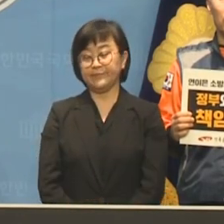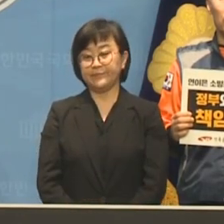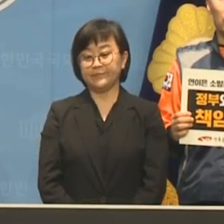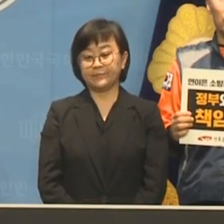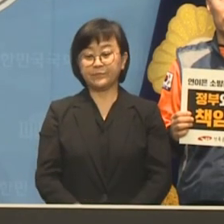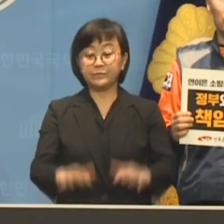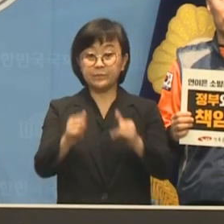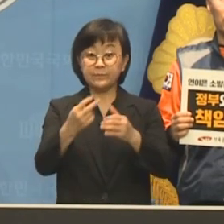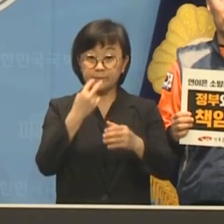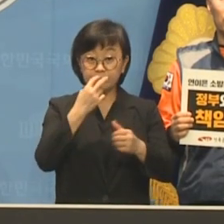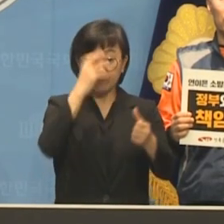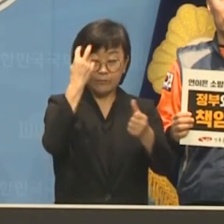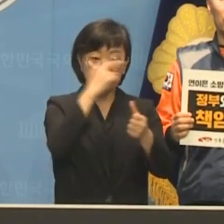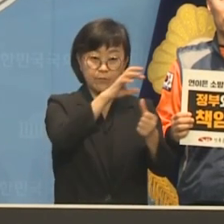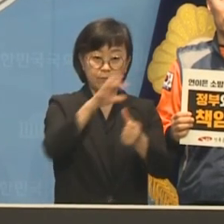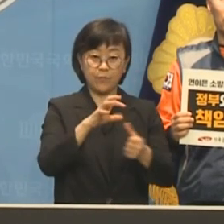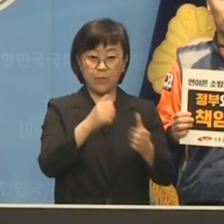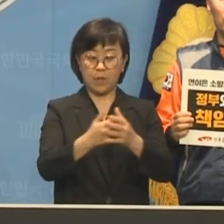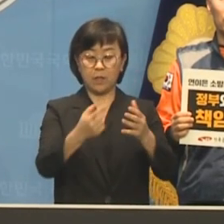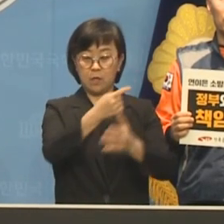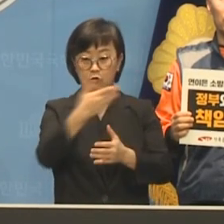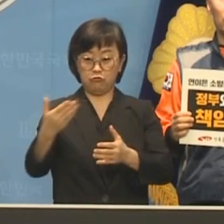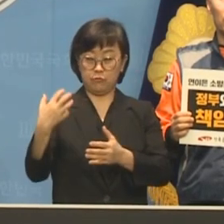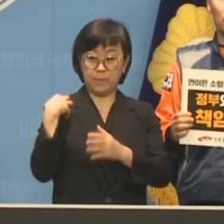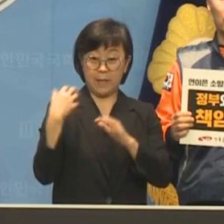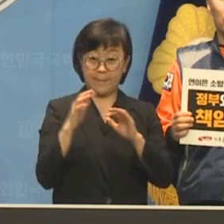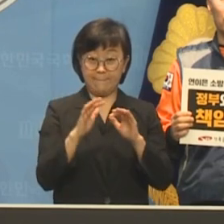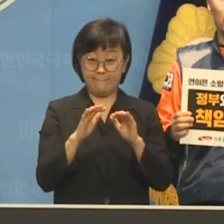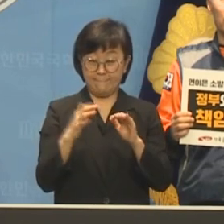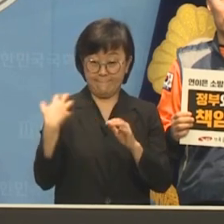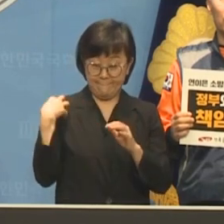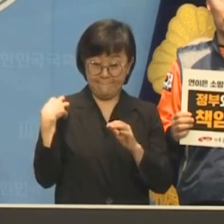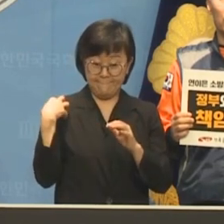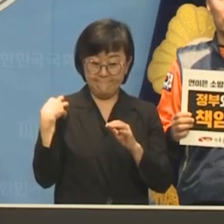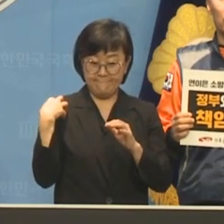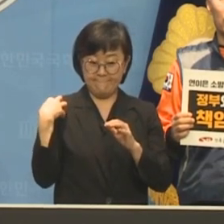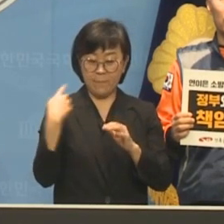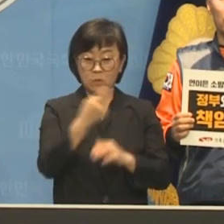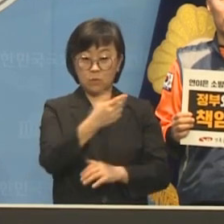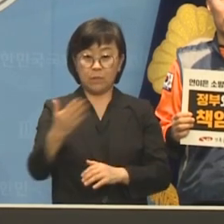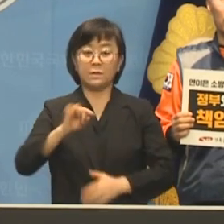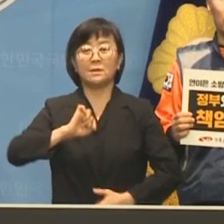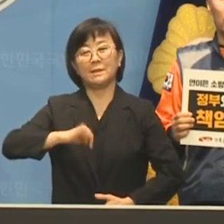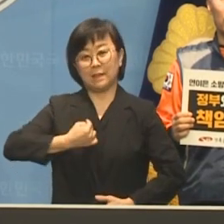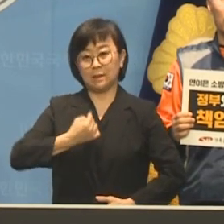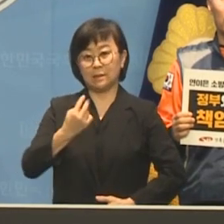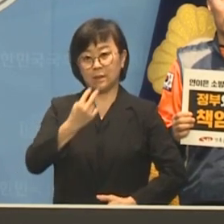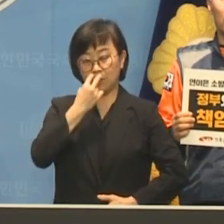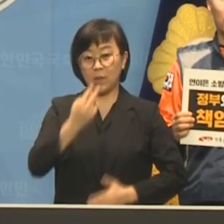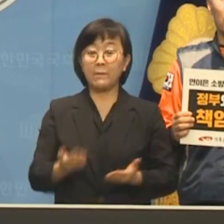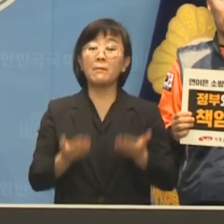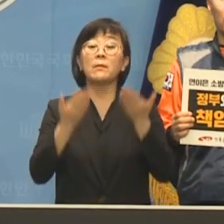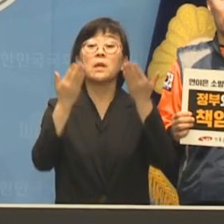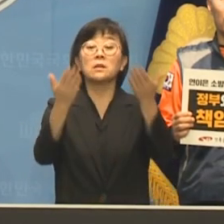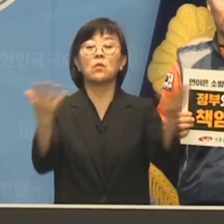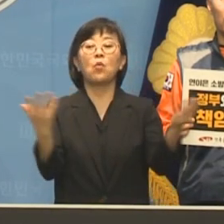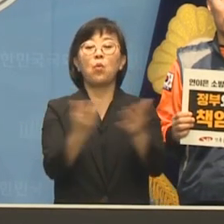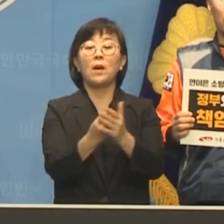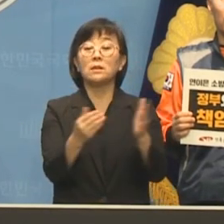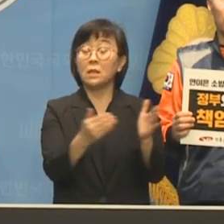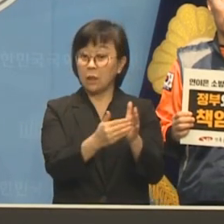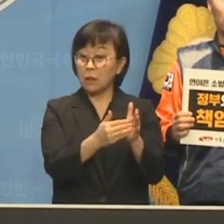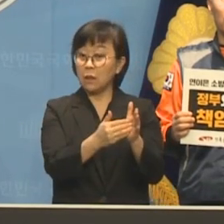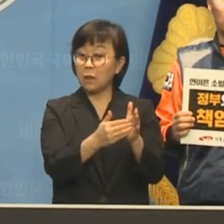국민의 생명을 지키는 소방관의 소임이 마치 소방관 자신의 생명을 바쳐야만 완성이